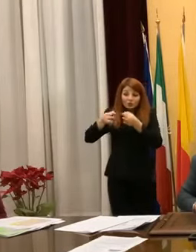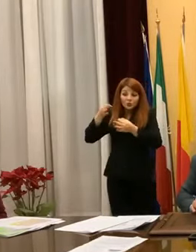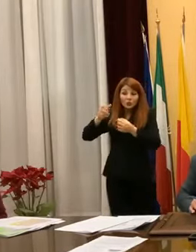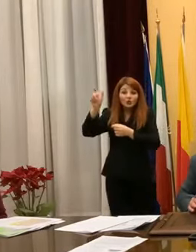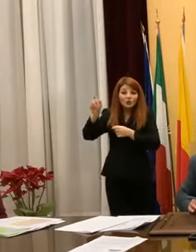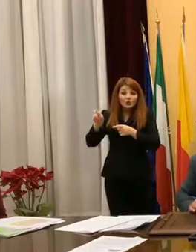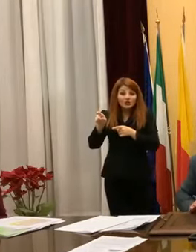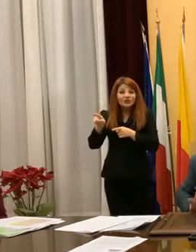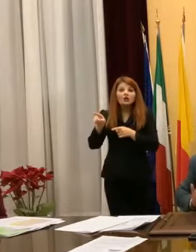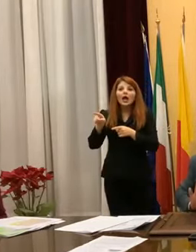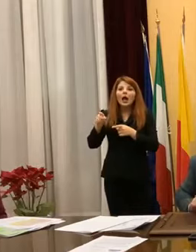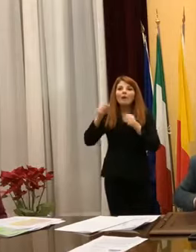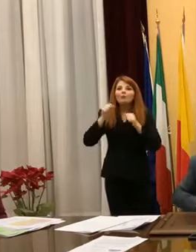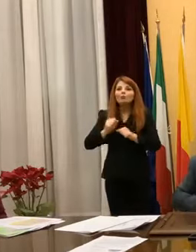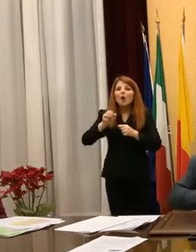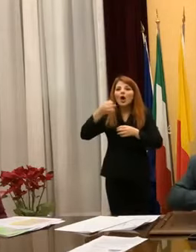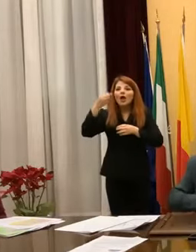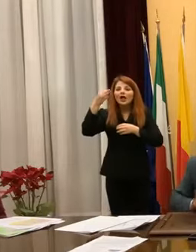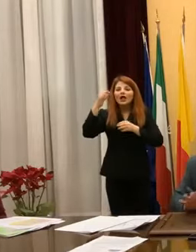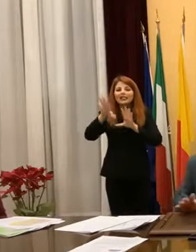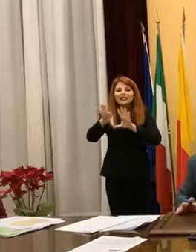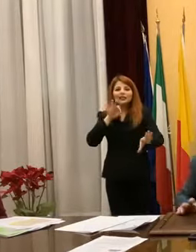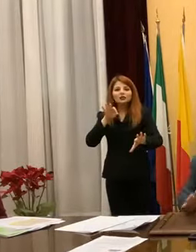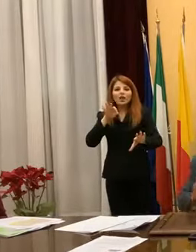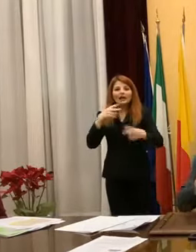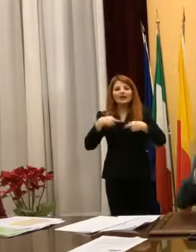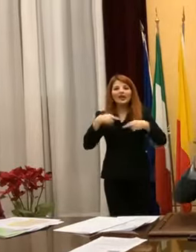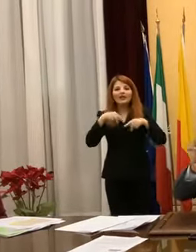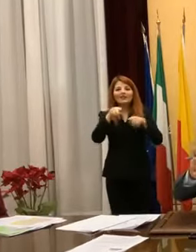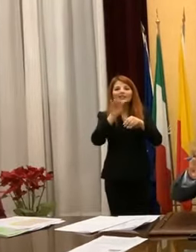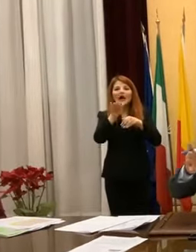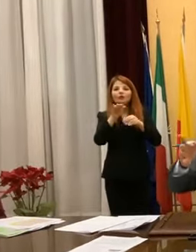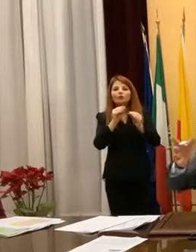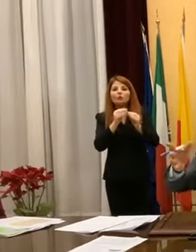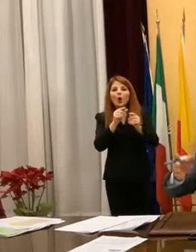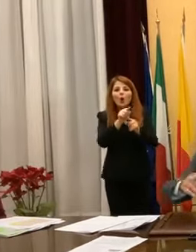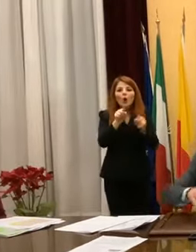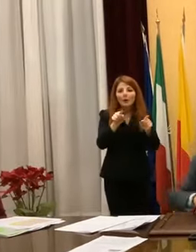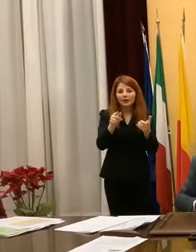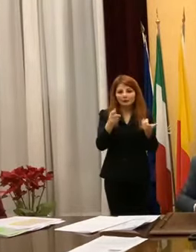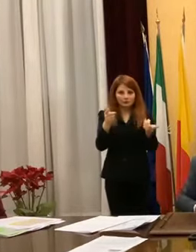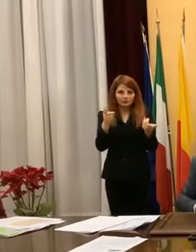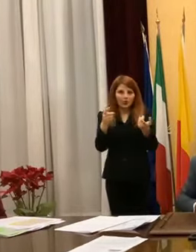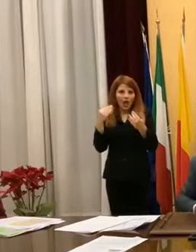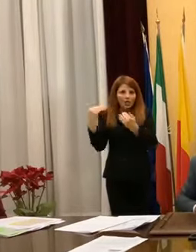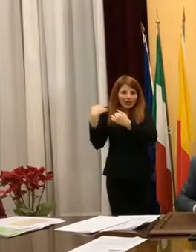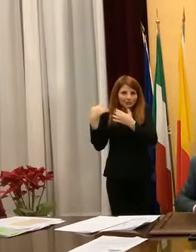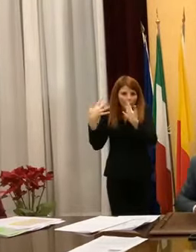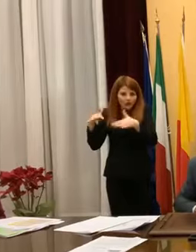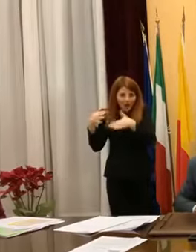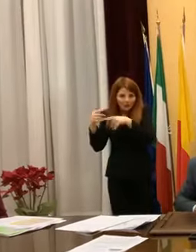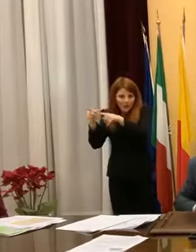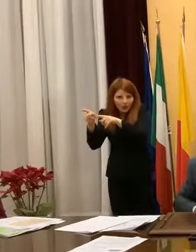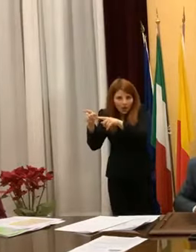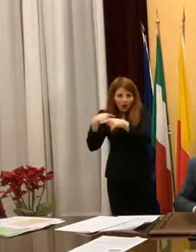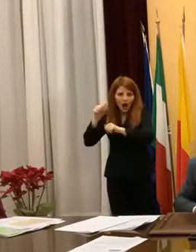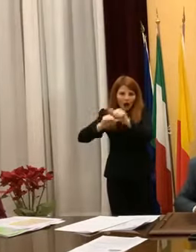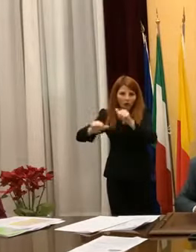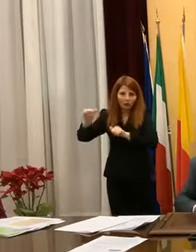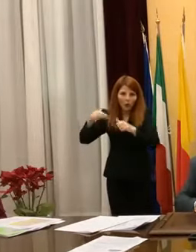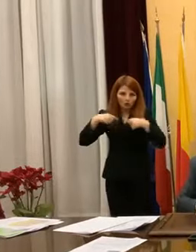qualche orrore, onestamente io non lo voglio avere, preferisco avere la responsabilità di sbagliare una strategia, ma mai, quindi porto un rispetto